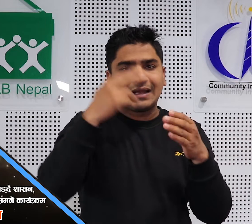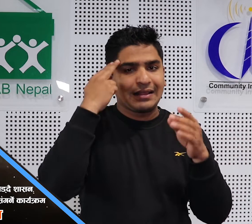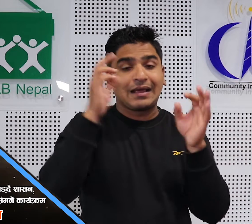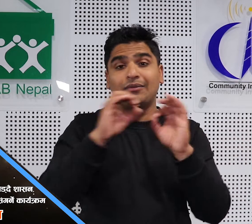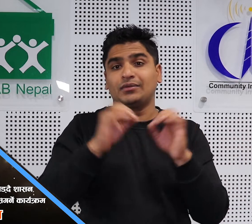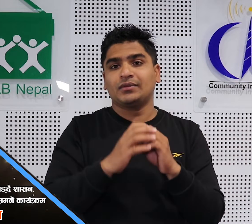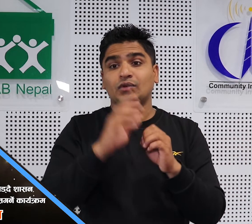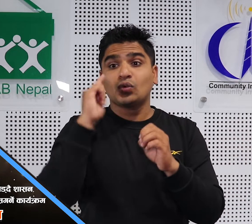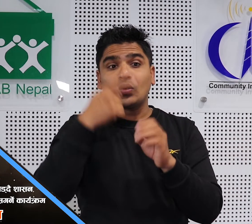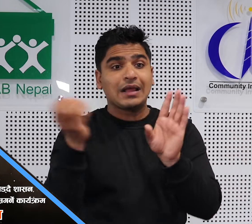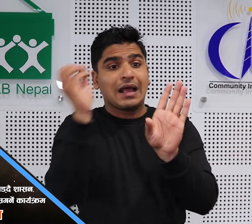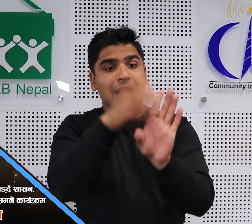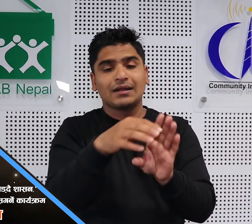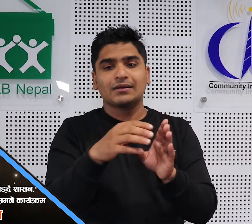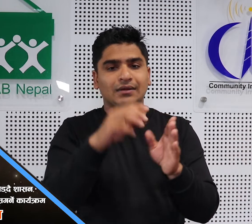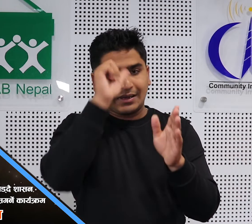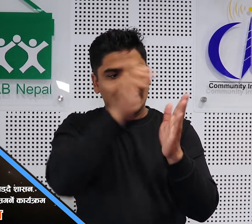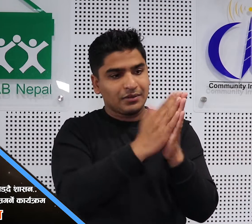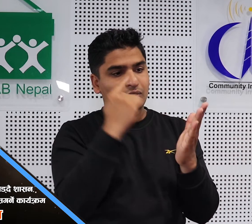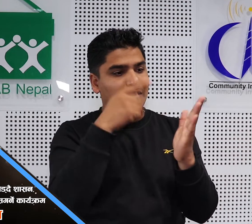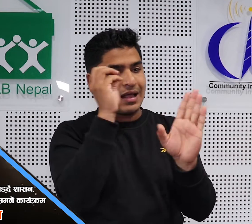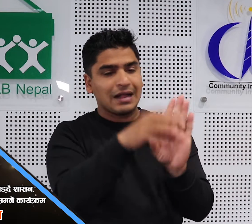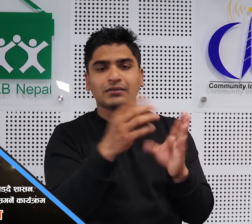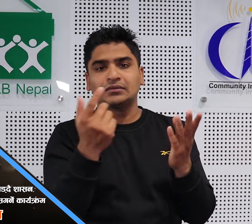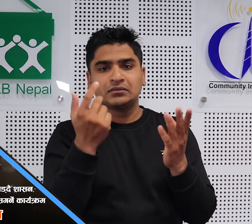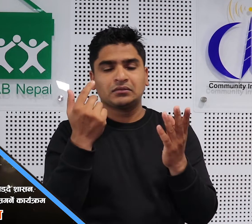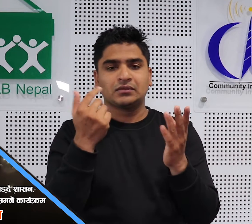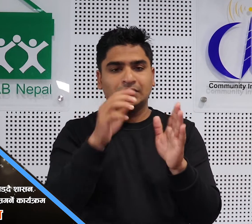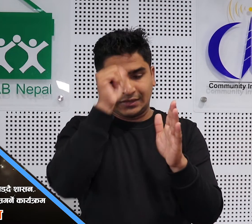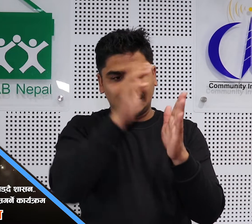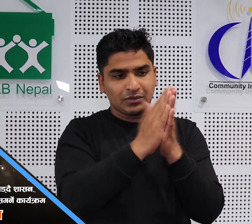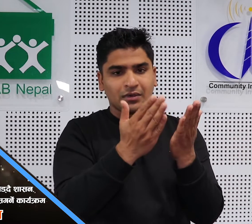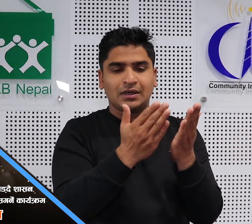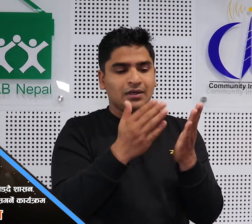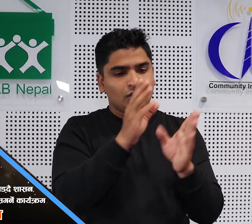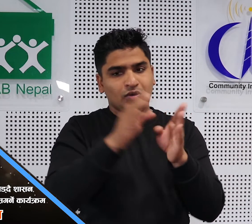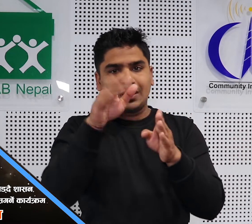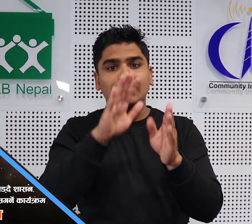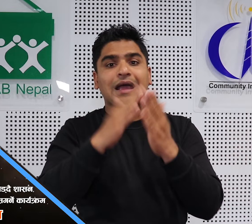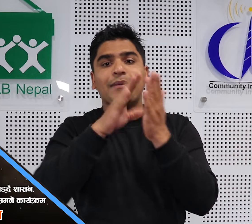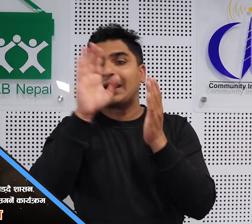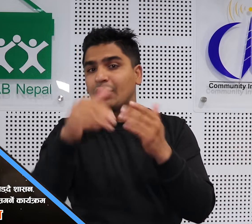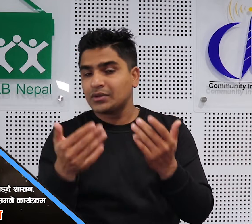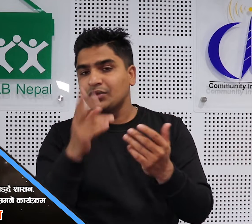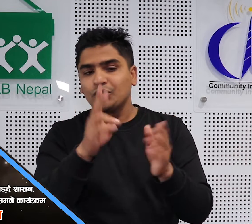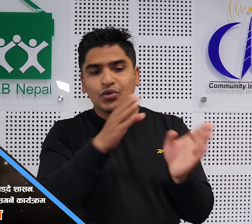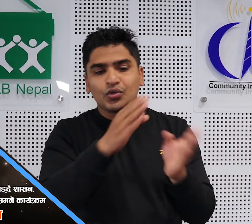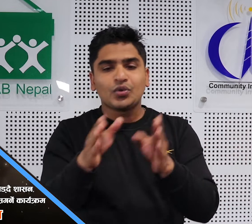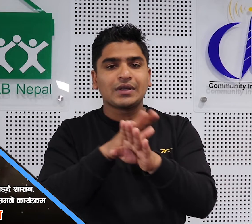त्यो कसले हाल्छ रेड बुकमा, कसले उ गर्छ, त्यो रेड बुकमा के आउँछन् योजनाहरू कहाँबाट आउँछन् र ती योजना परेको पनि